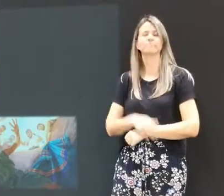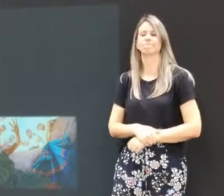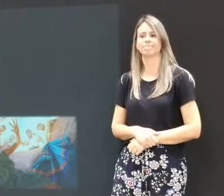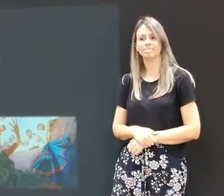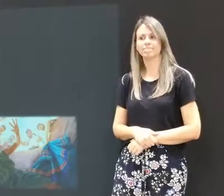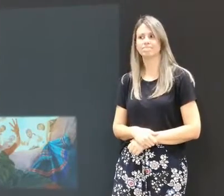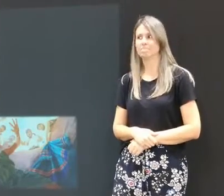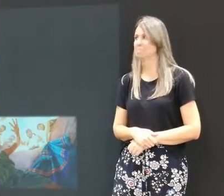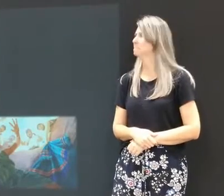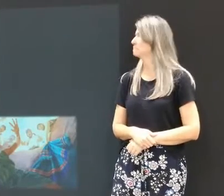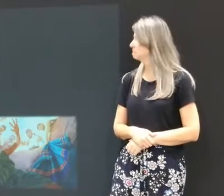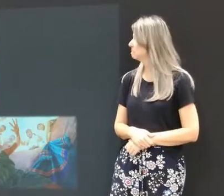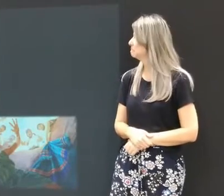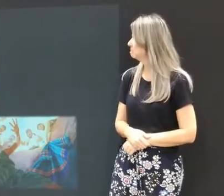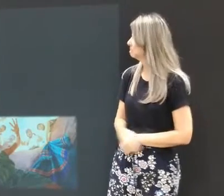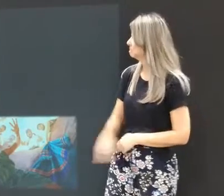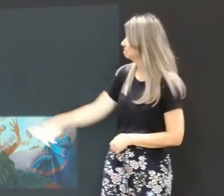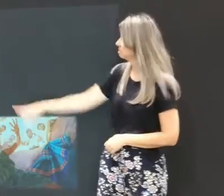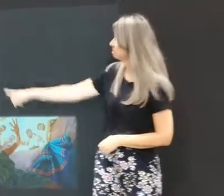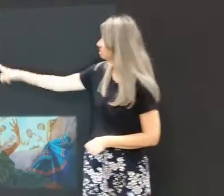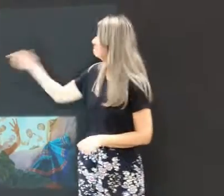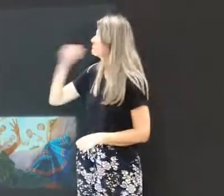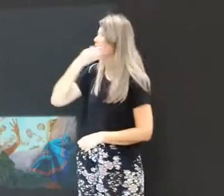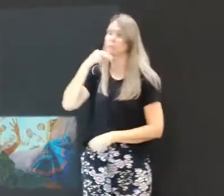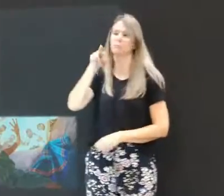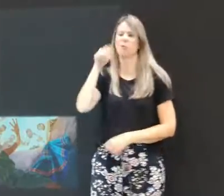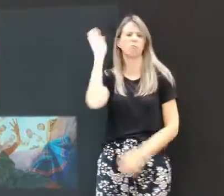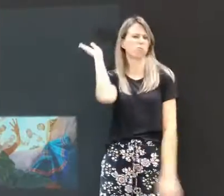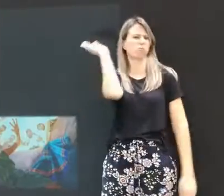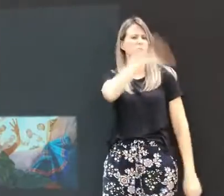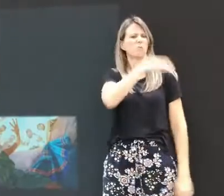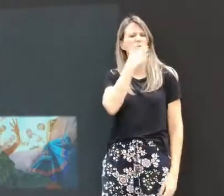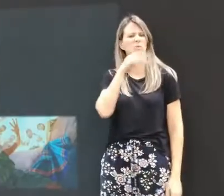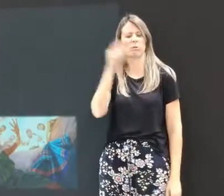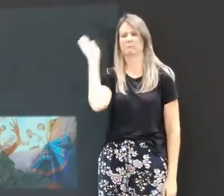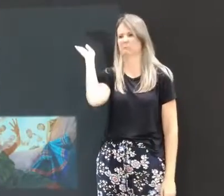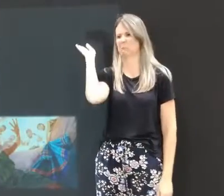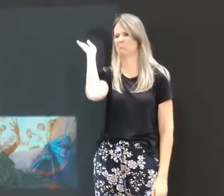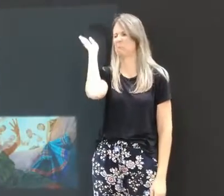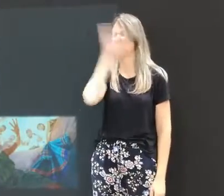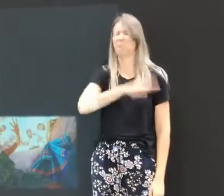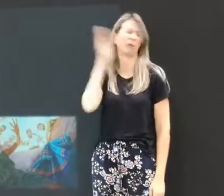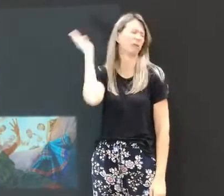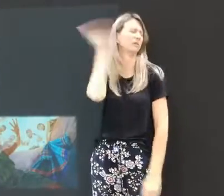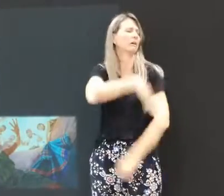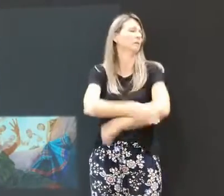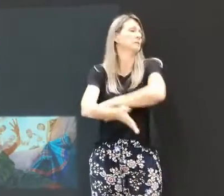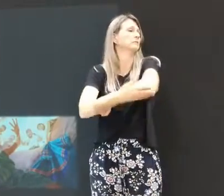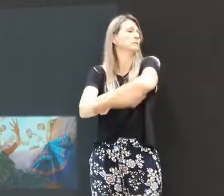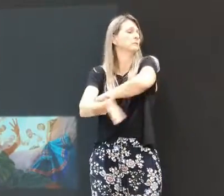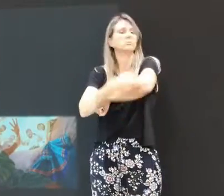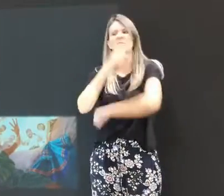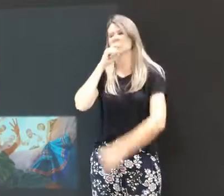Porque o Jacó não sabia disso tudo que tinha acontecido, mas está vendo essa imagem, os irmãos maus? Veja a maldade, a